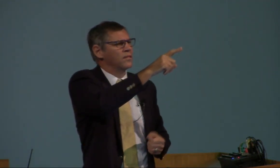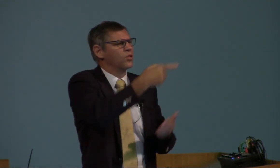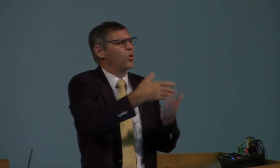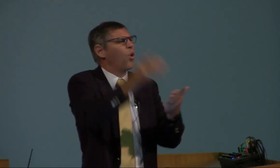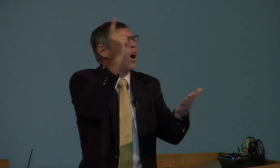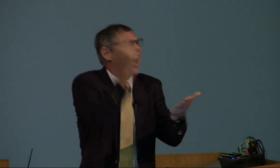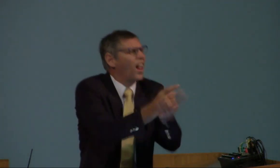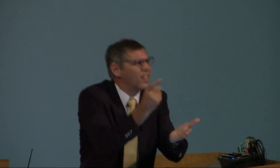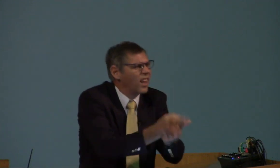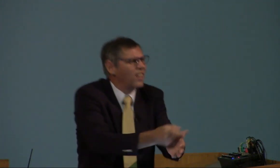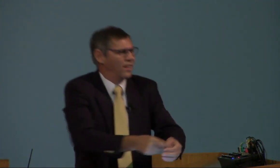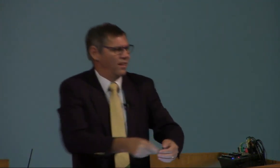Nog altyd.